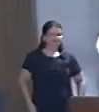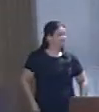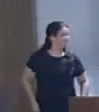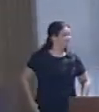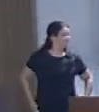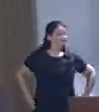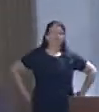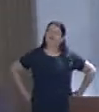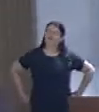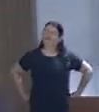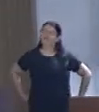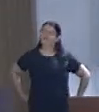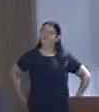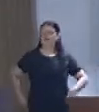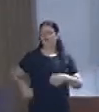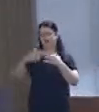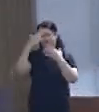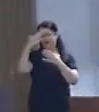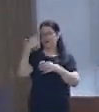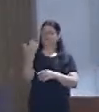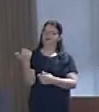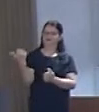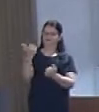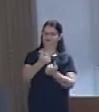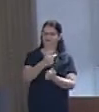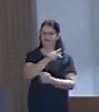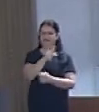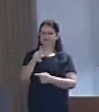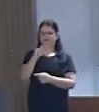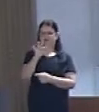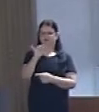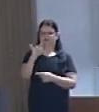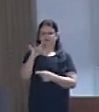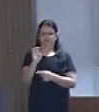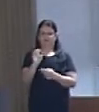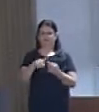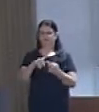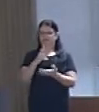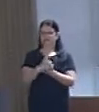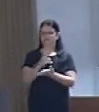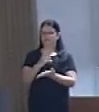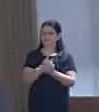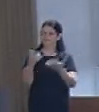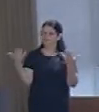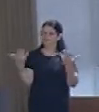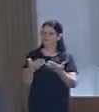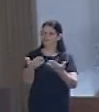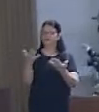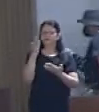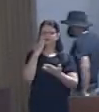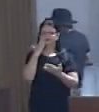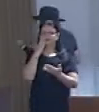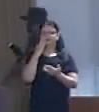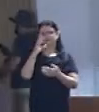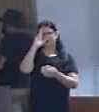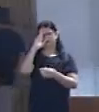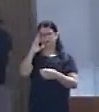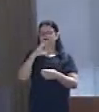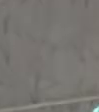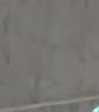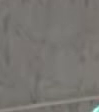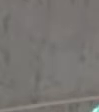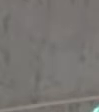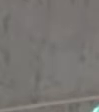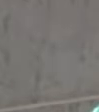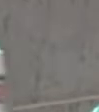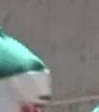Obrigado, Adelson, nosso vice-presidente da FETAP. Dando seguimento agora, vamos ouvir o nosso dirigente da executiva do